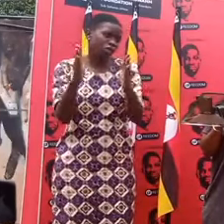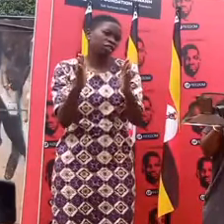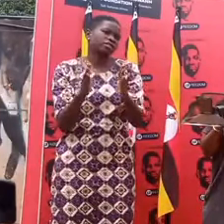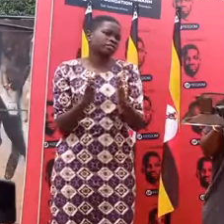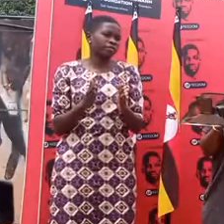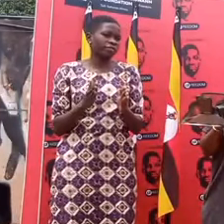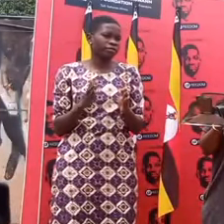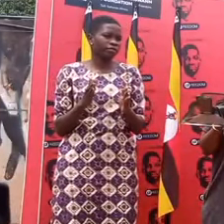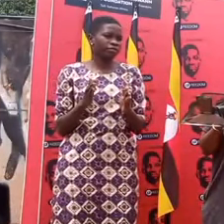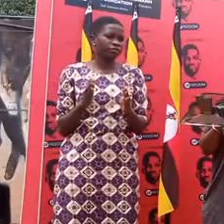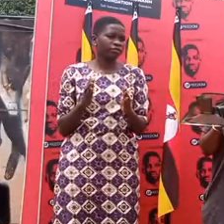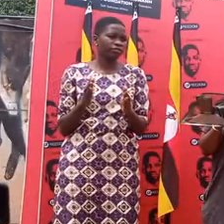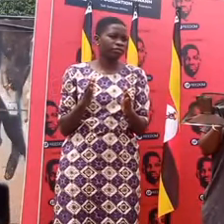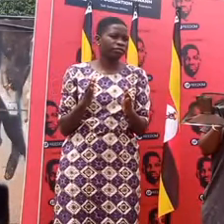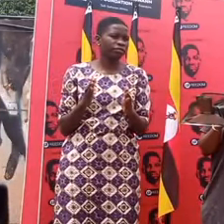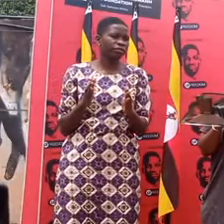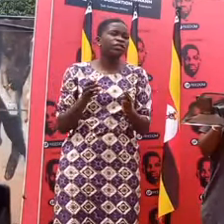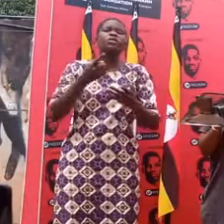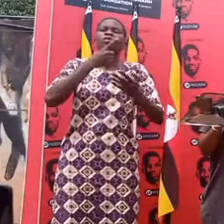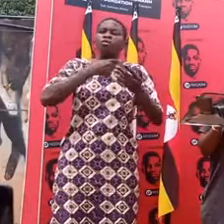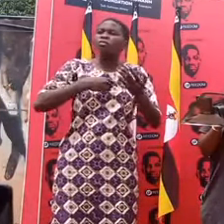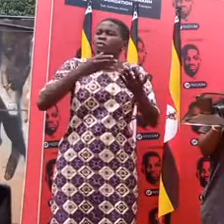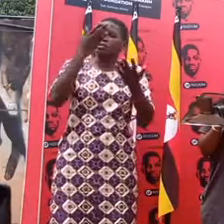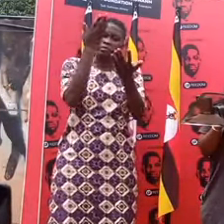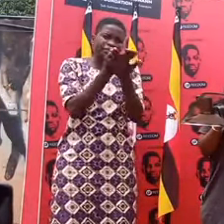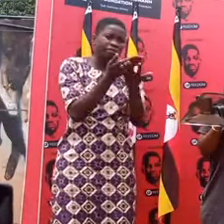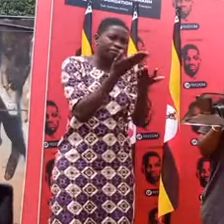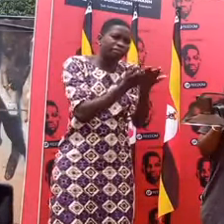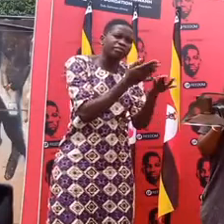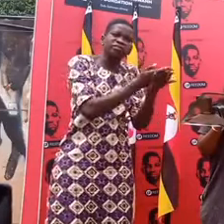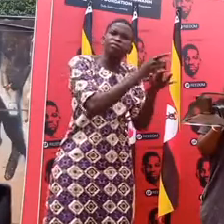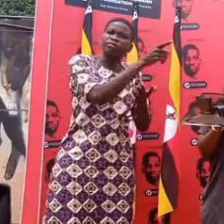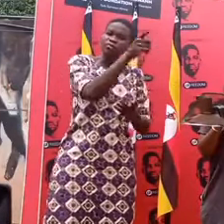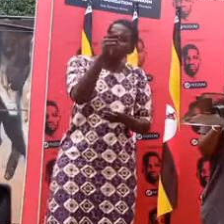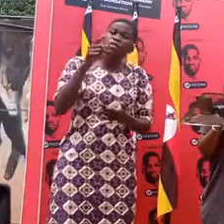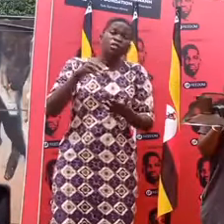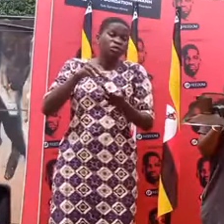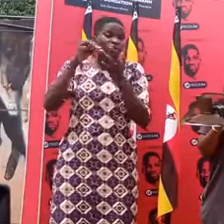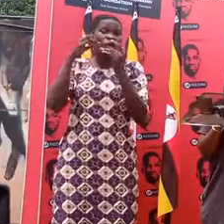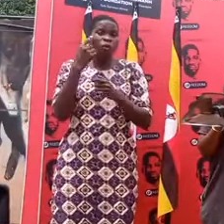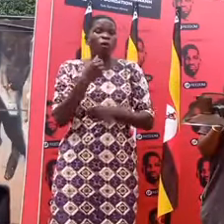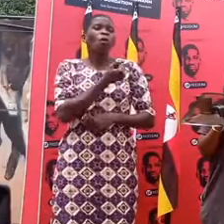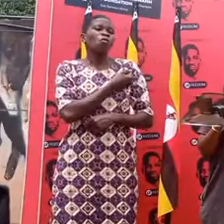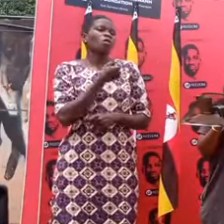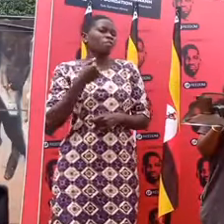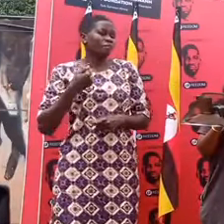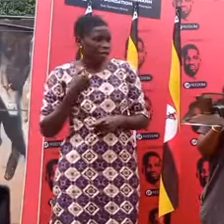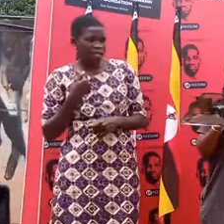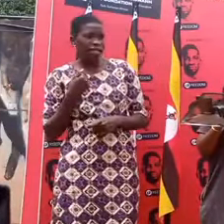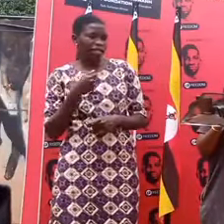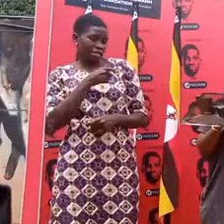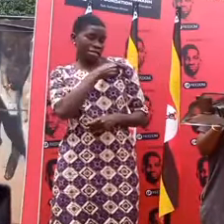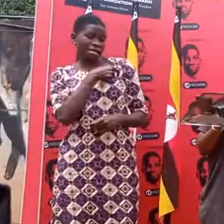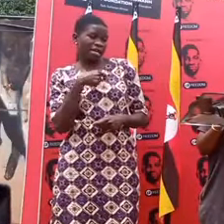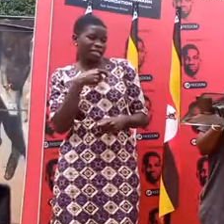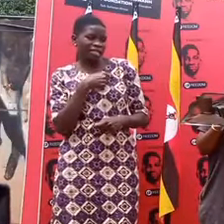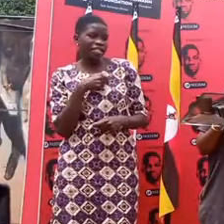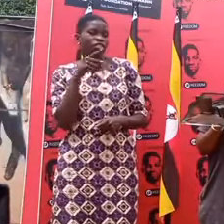kumulamwango. Tusa vila dala na dala abachala. Abo na abesi mbio umereba